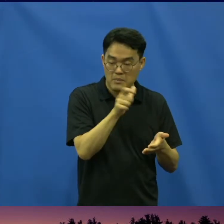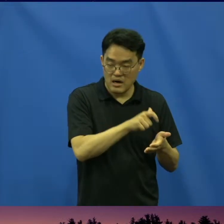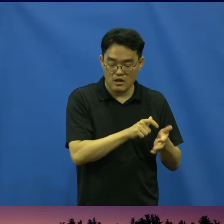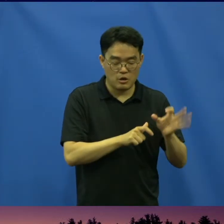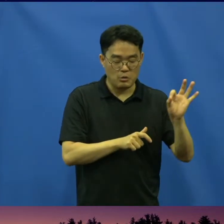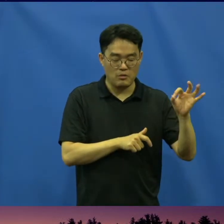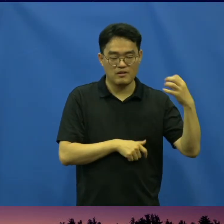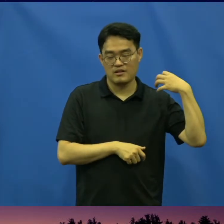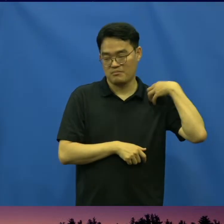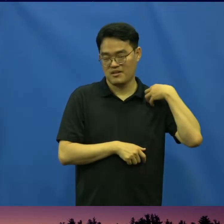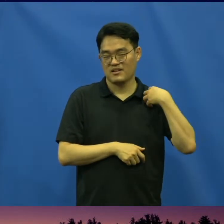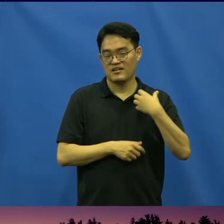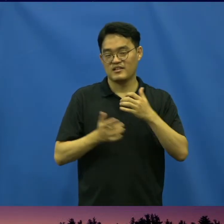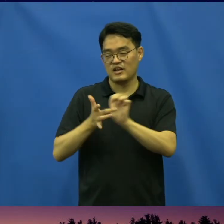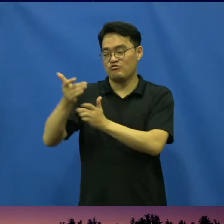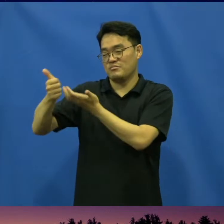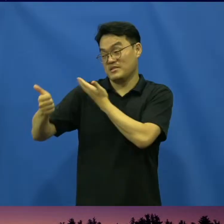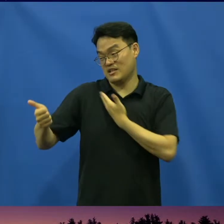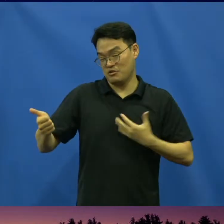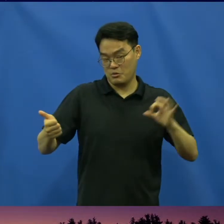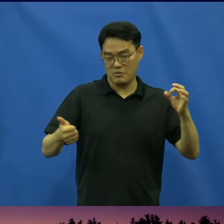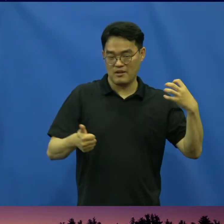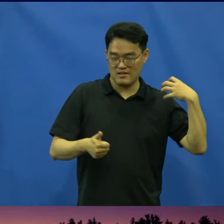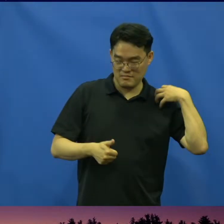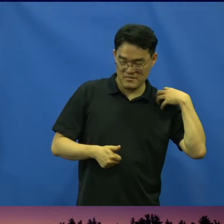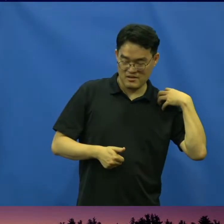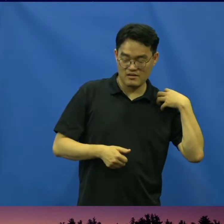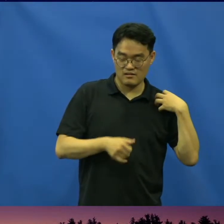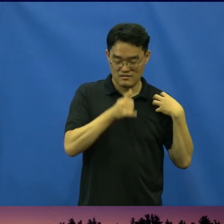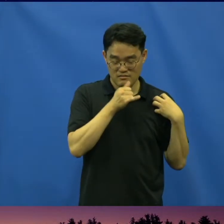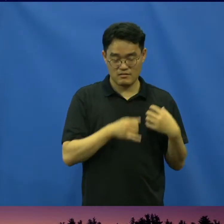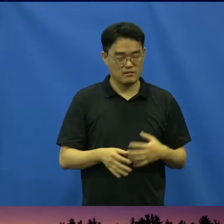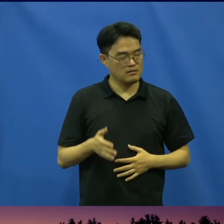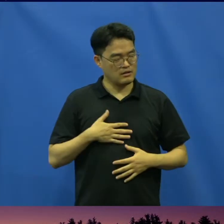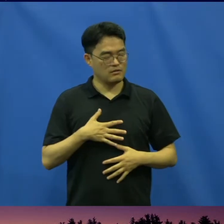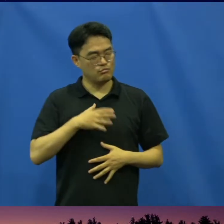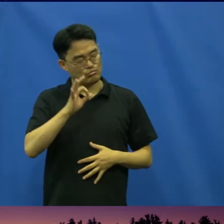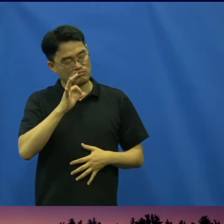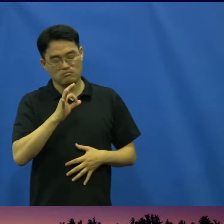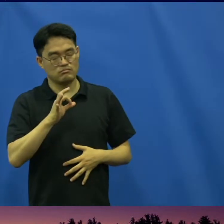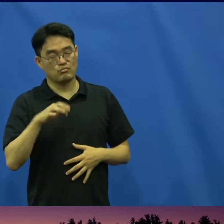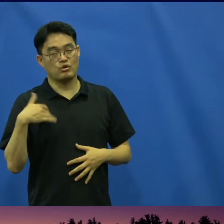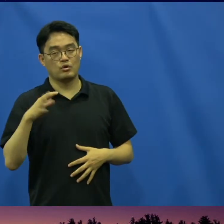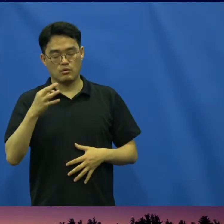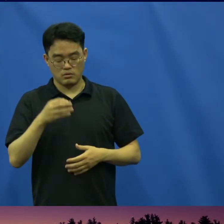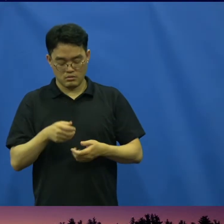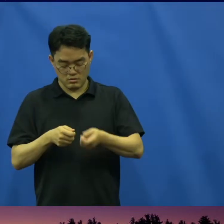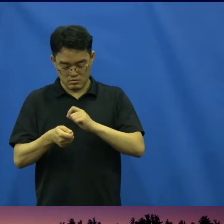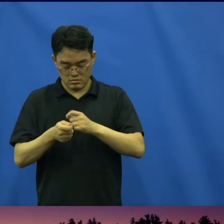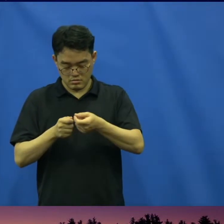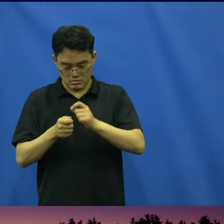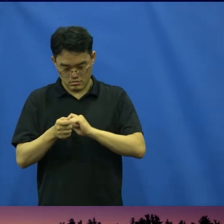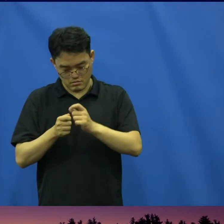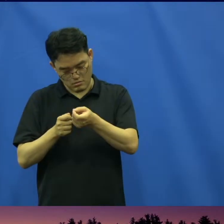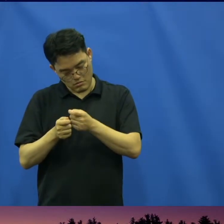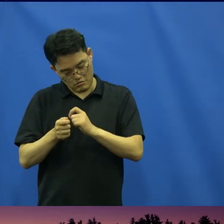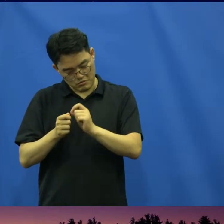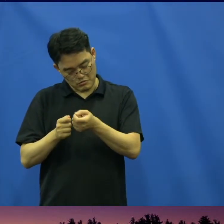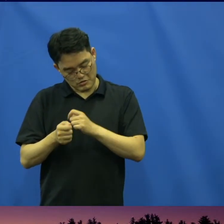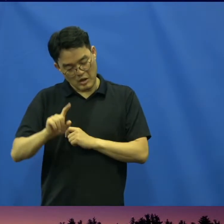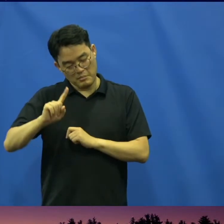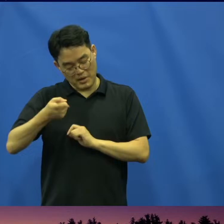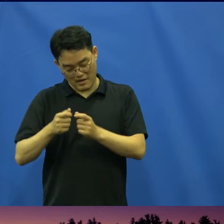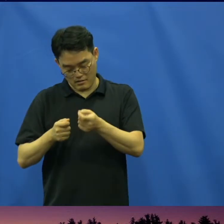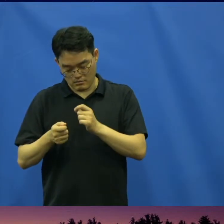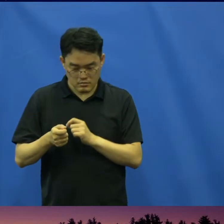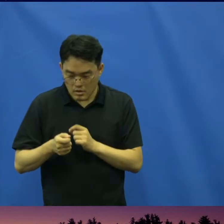저는 뭐 못했을 것 같아요. 회계는 잘 못해요. 저는 가끔 돈 이렇게 세어보면 틀림없이 쟀는데